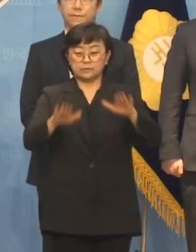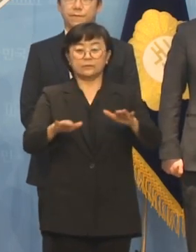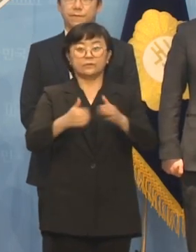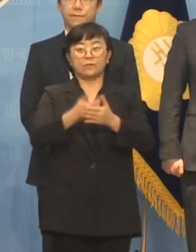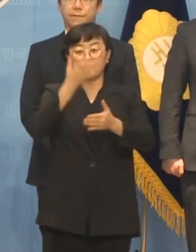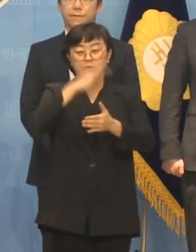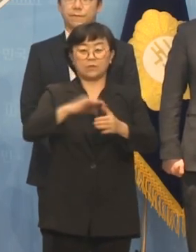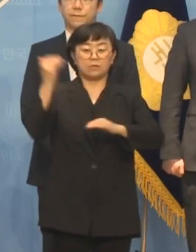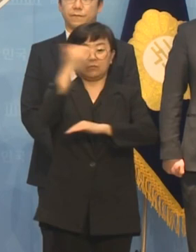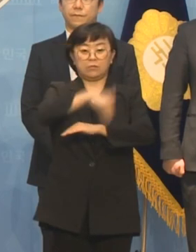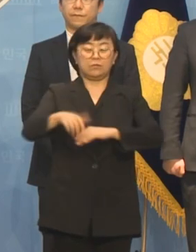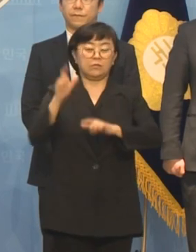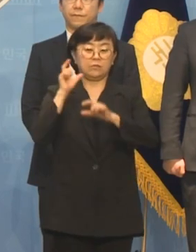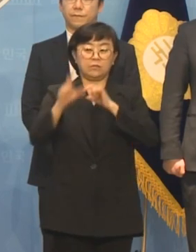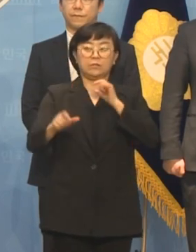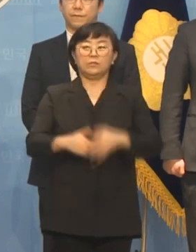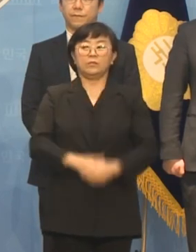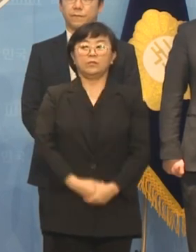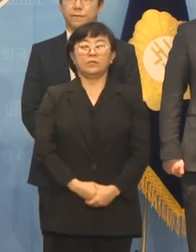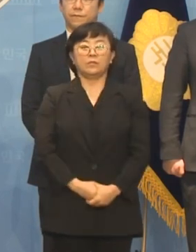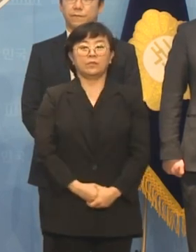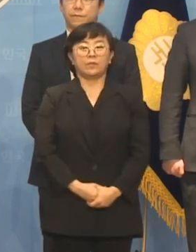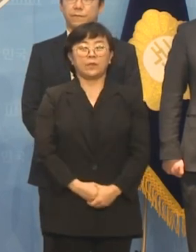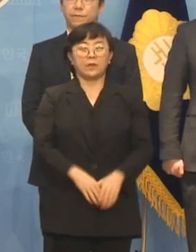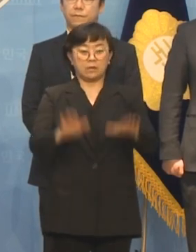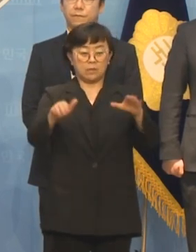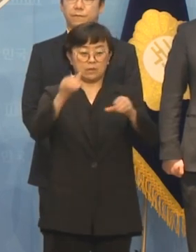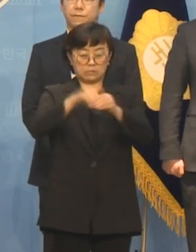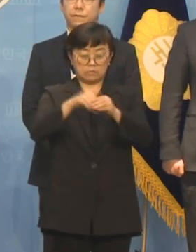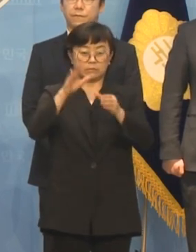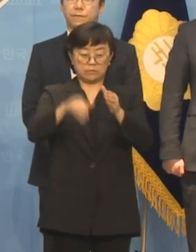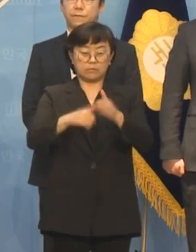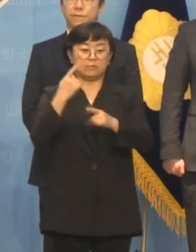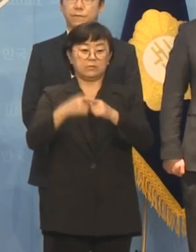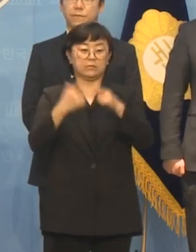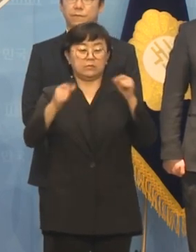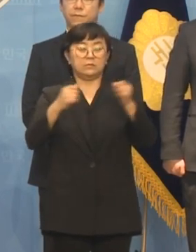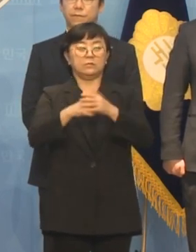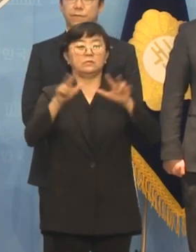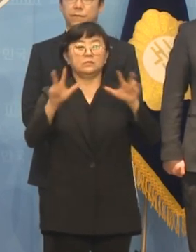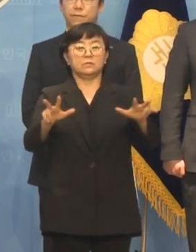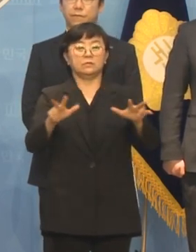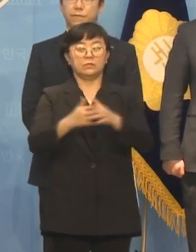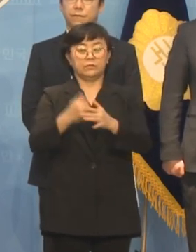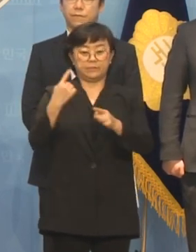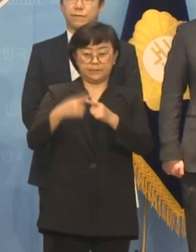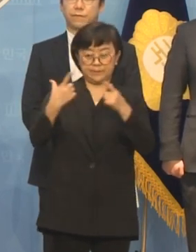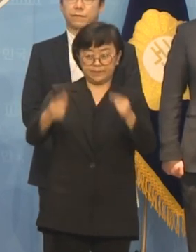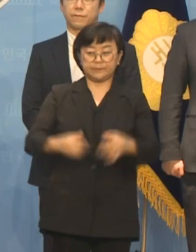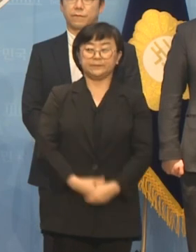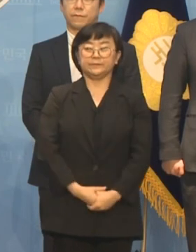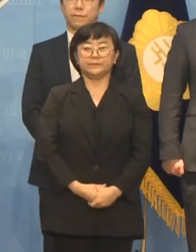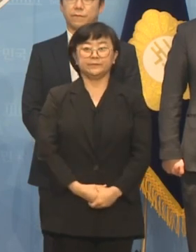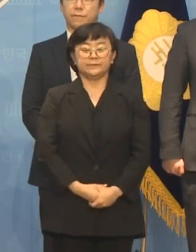효과적인 전략을 고민합니다. 그것은 이번 총선에서도 그리고 지금 이 순간에도 마찬가지입니다. 하지만 그